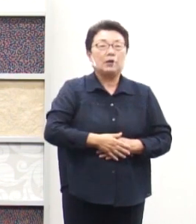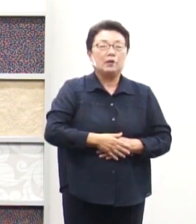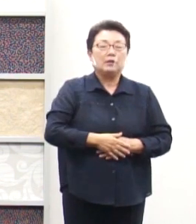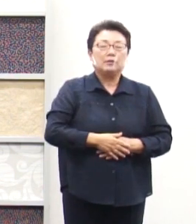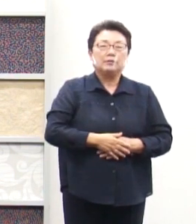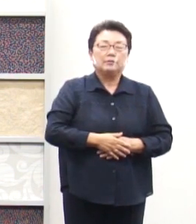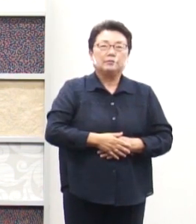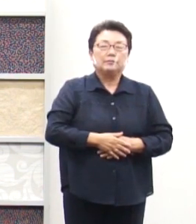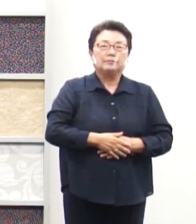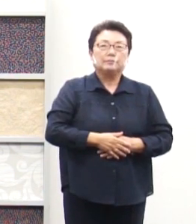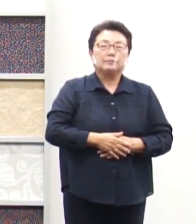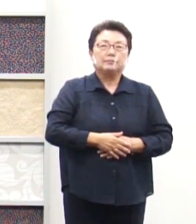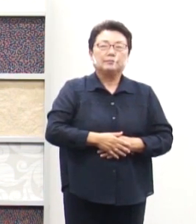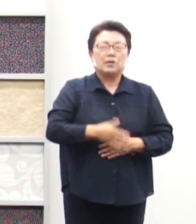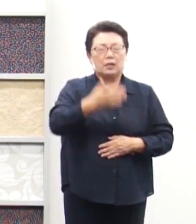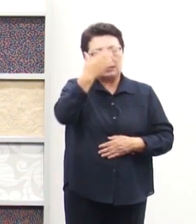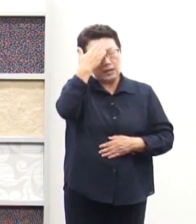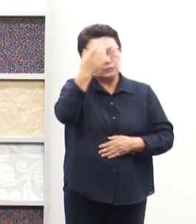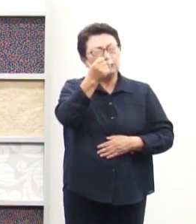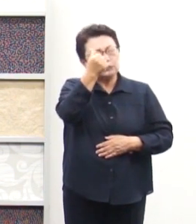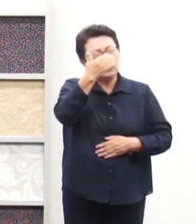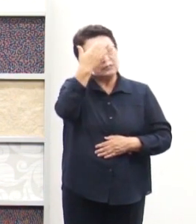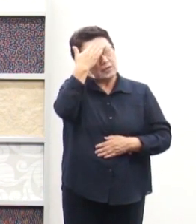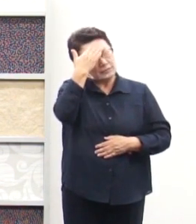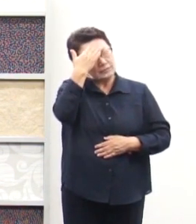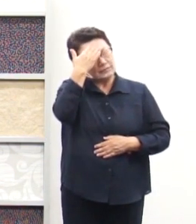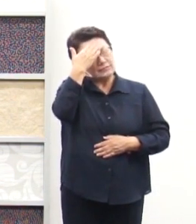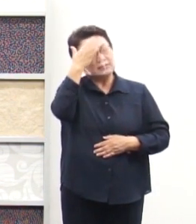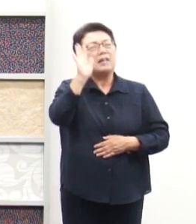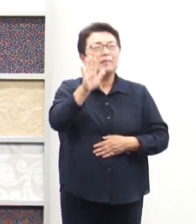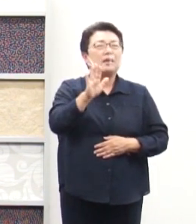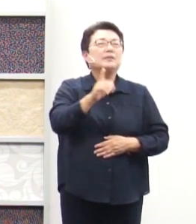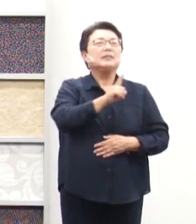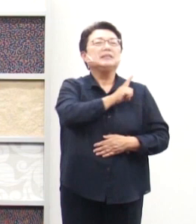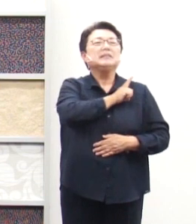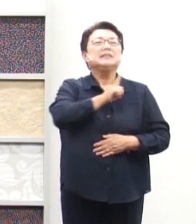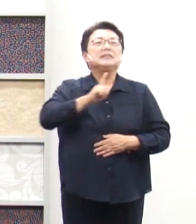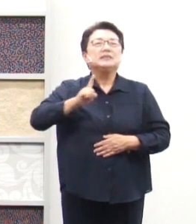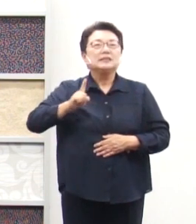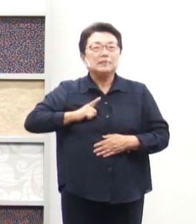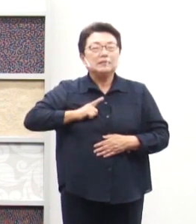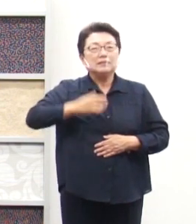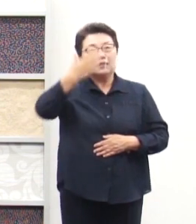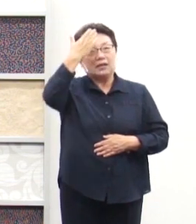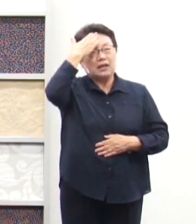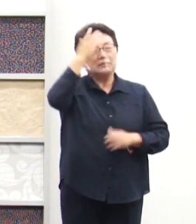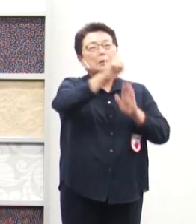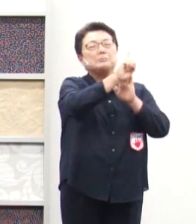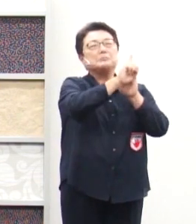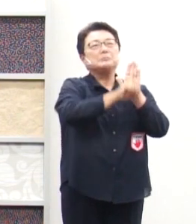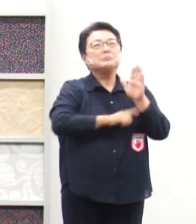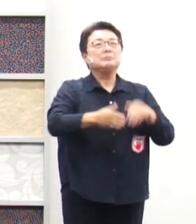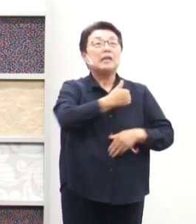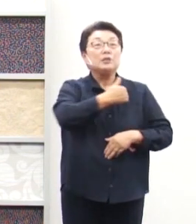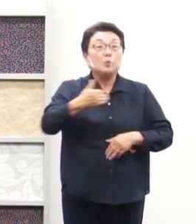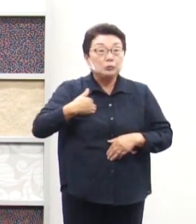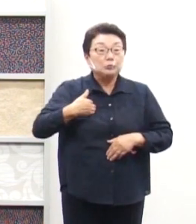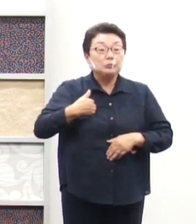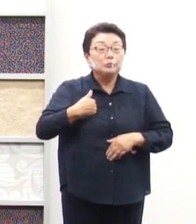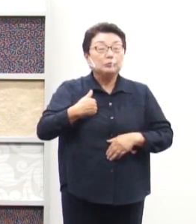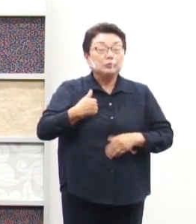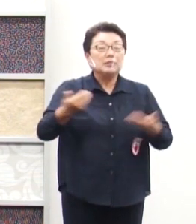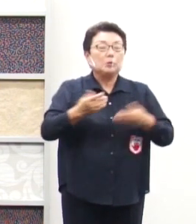少し発熱があった、でも1日すると下がったので勤務を続け